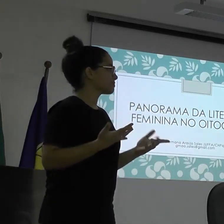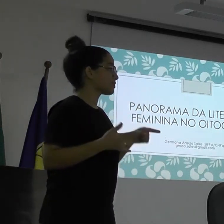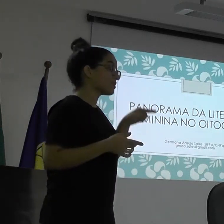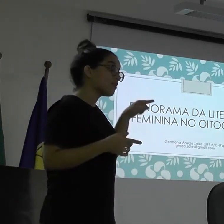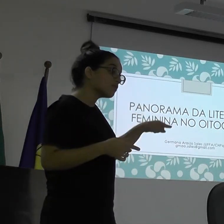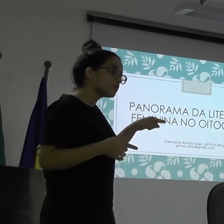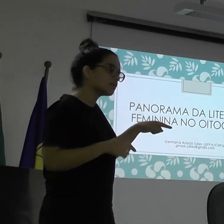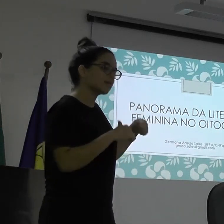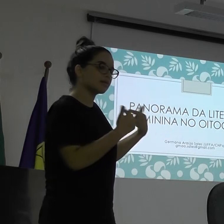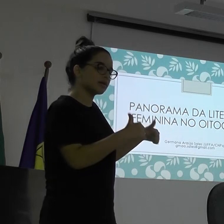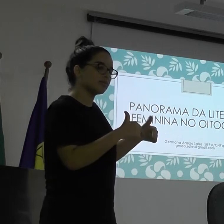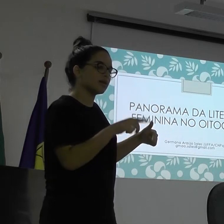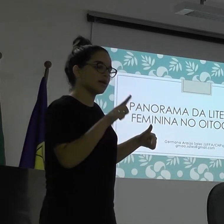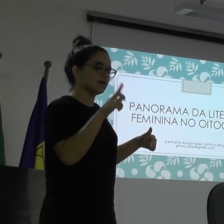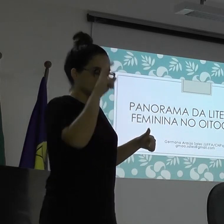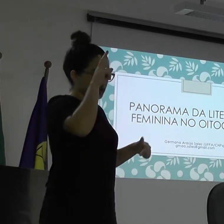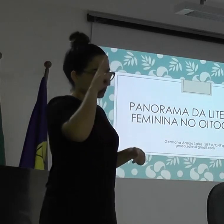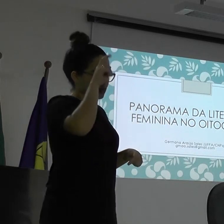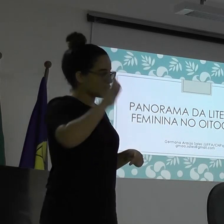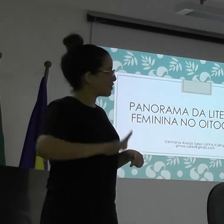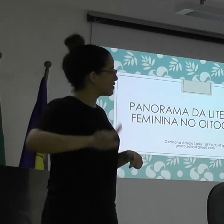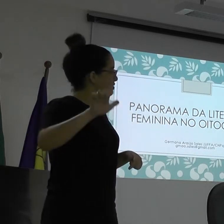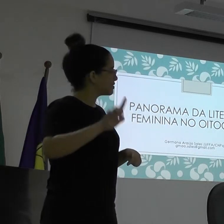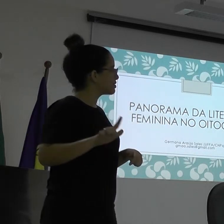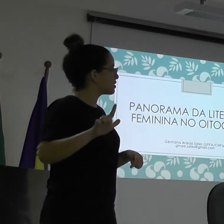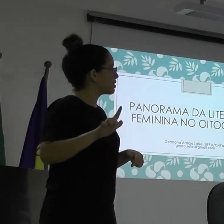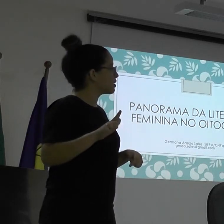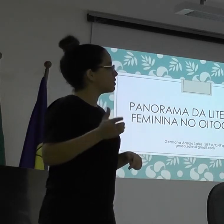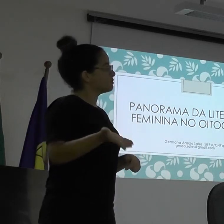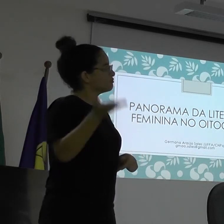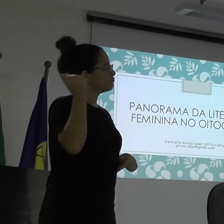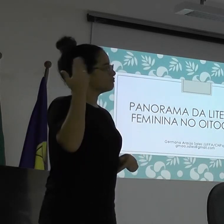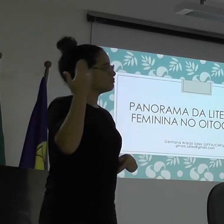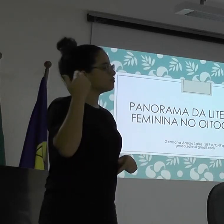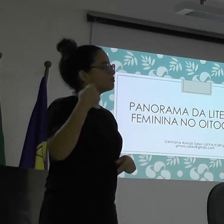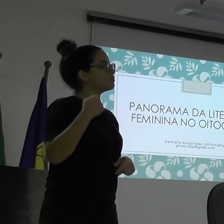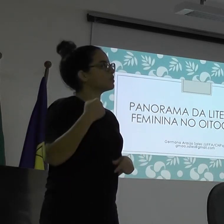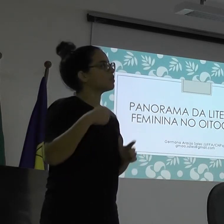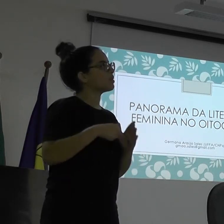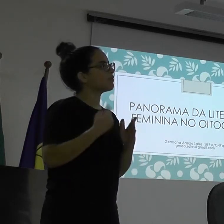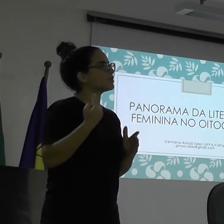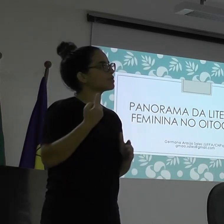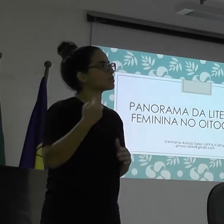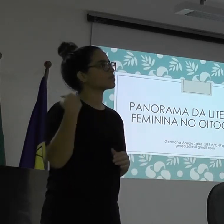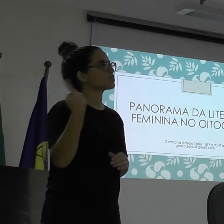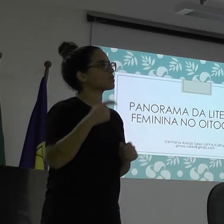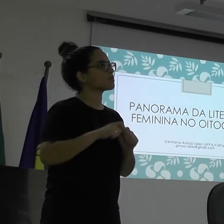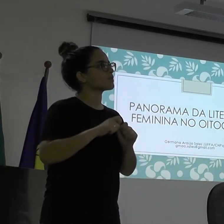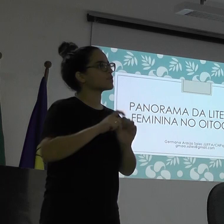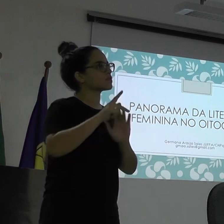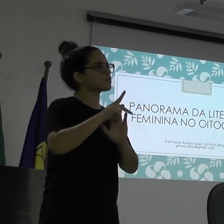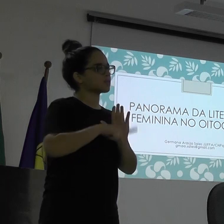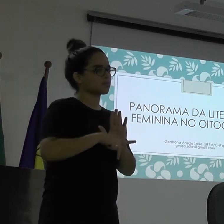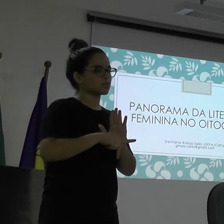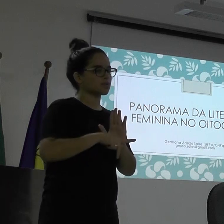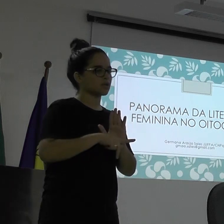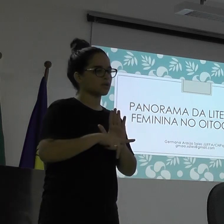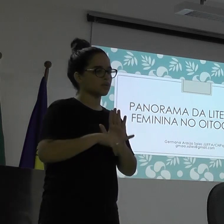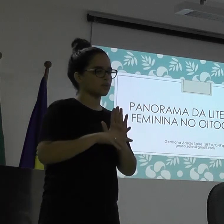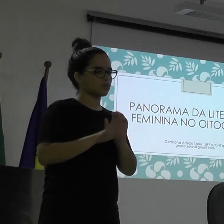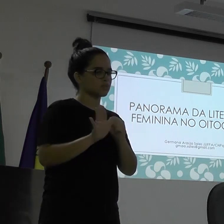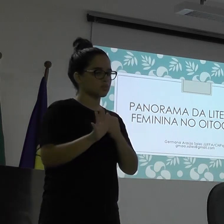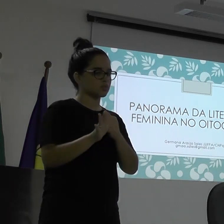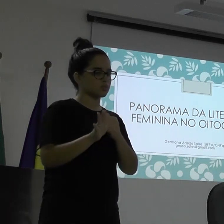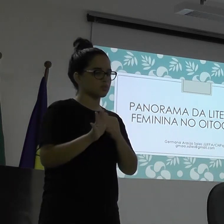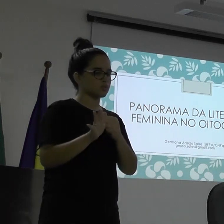Você que trabalha com história literária, uma vez nós trabalhávamos com projetos coletivos. Hoje a